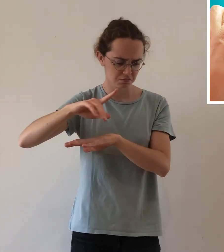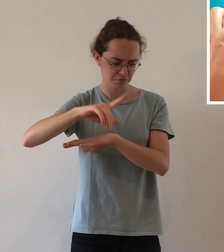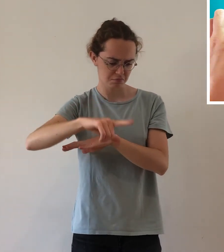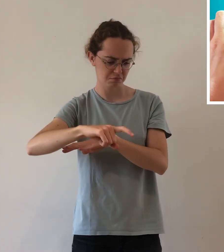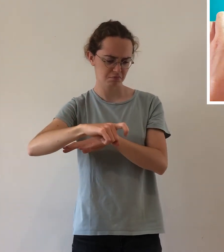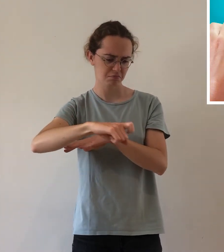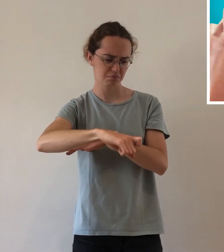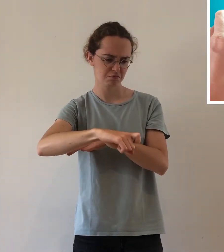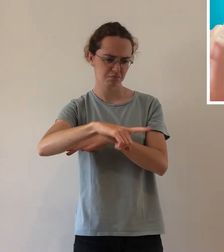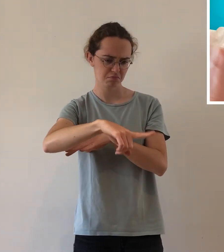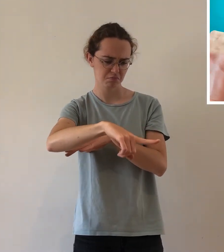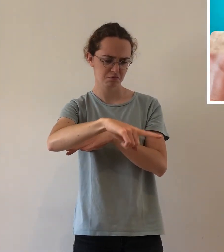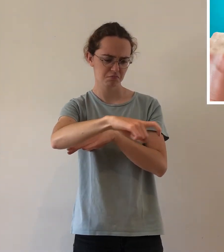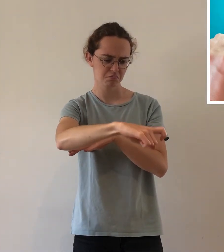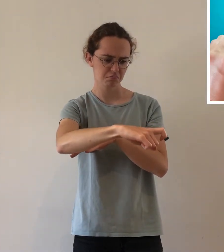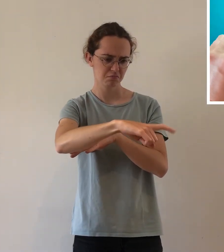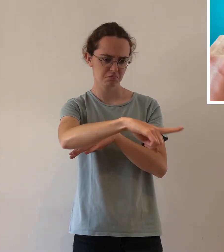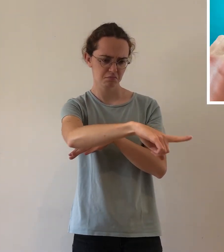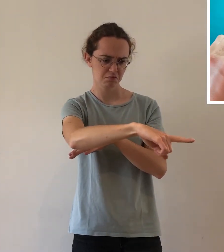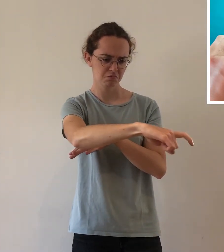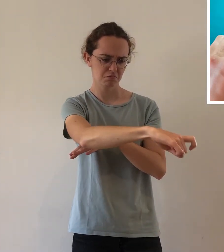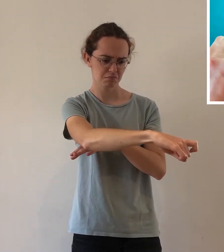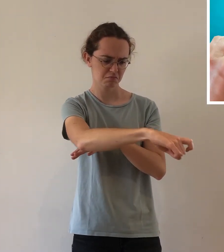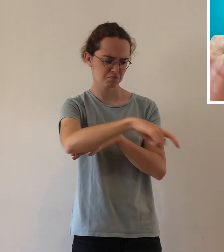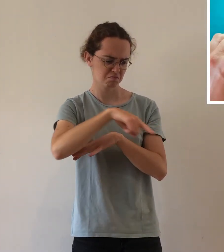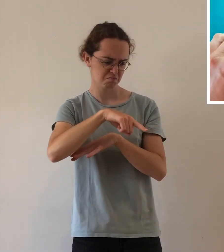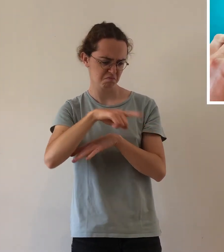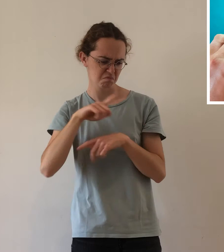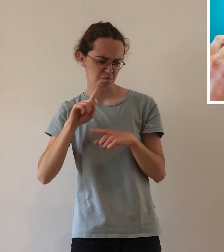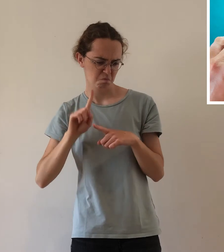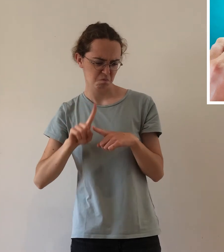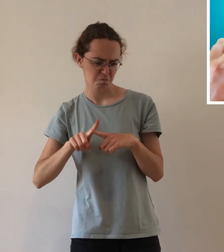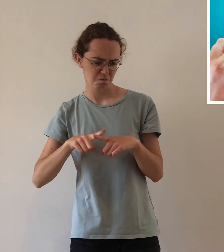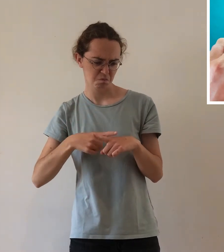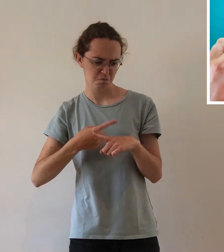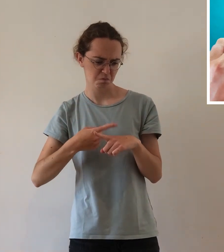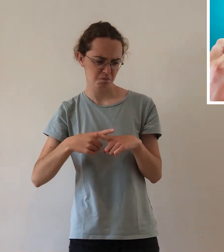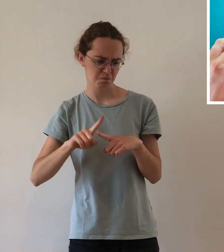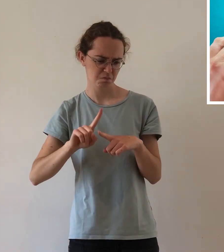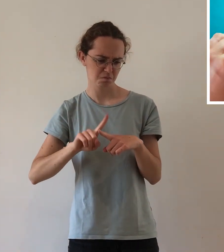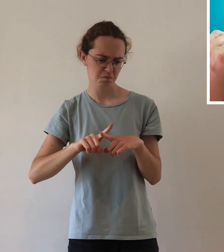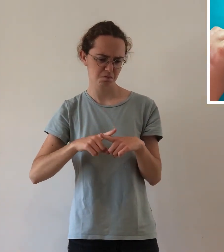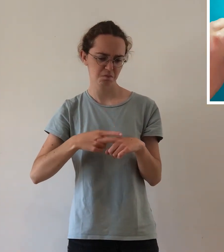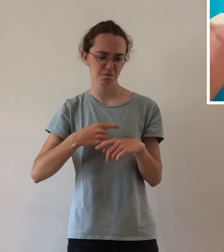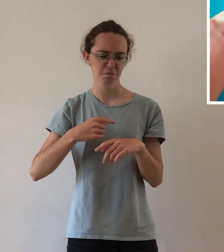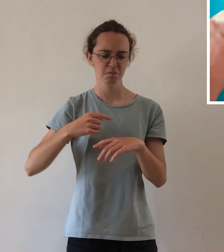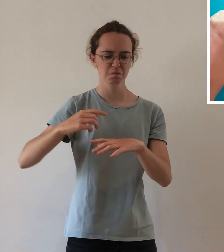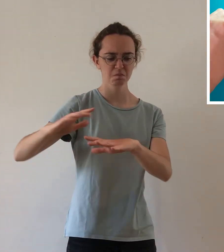Un étrange ver, équipé d'une ventouse, arpente le bout de bois.